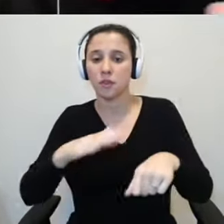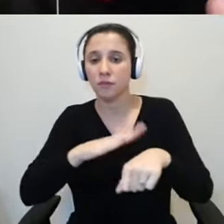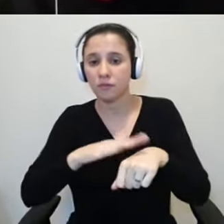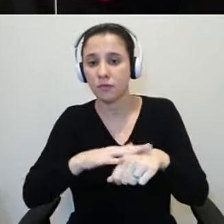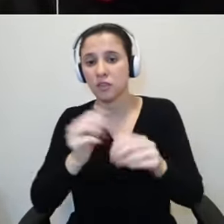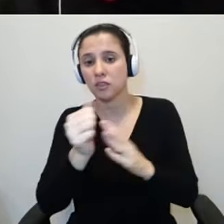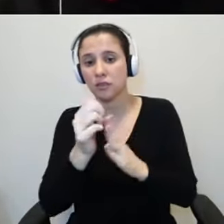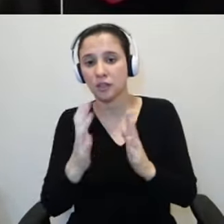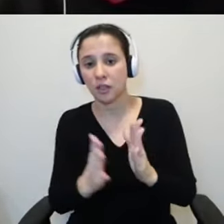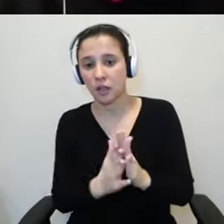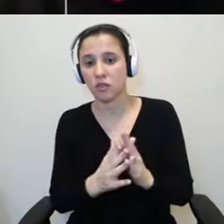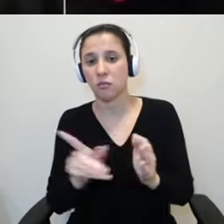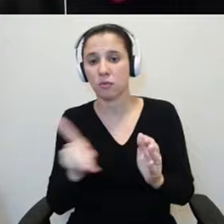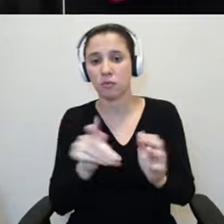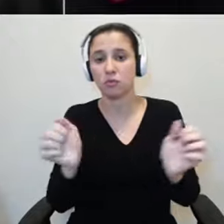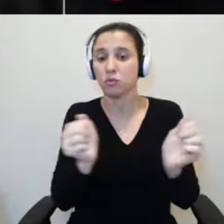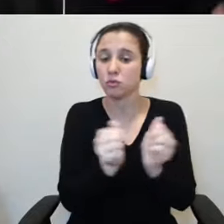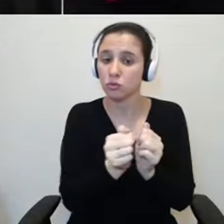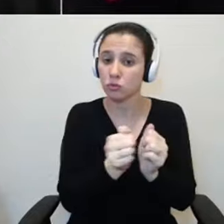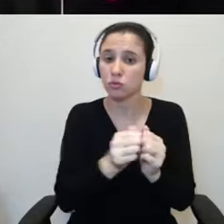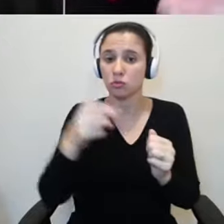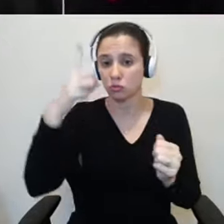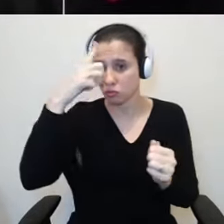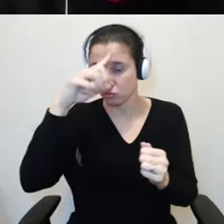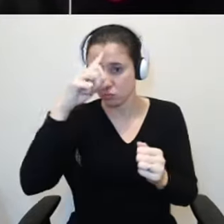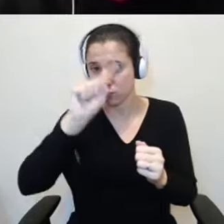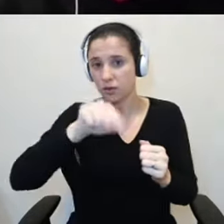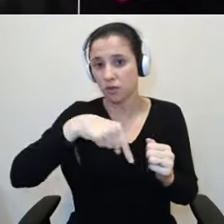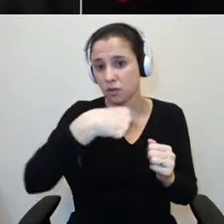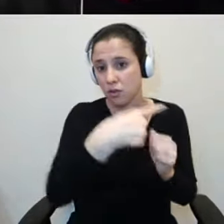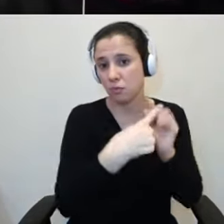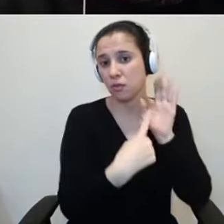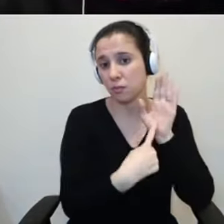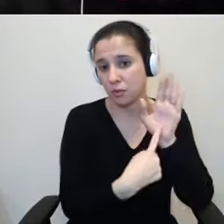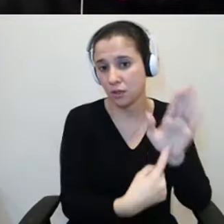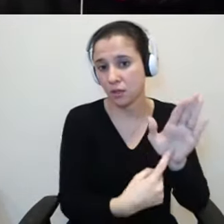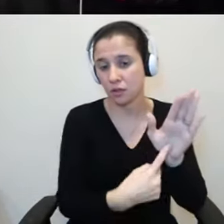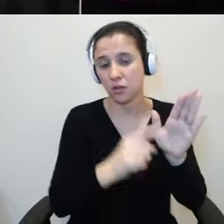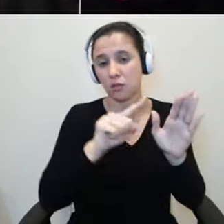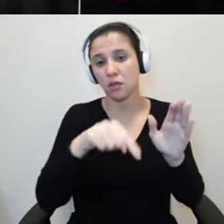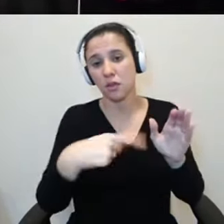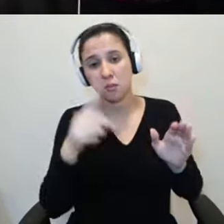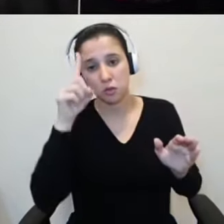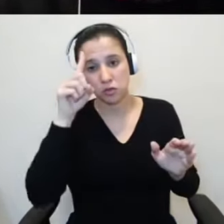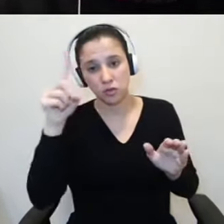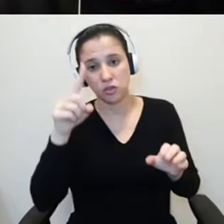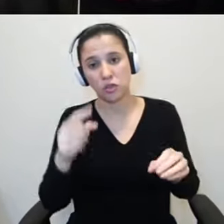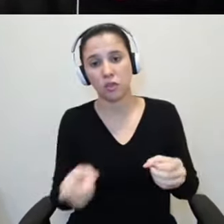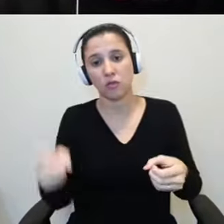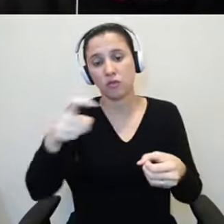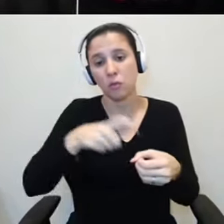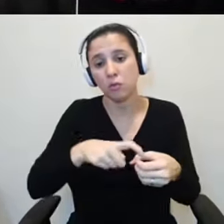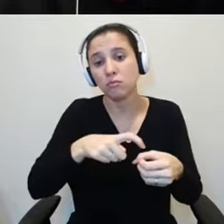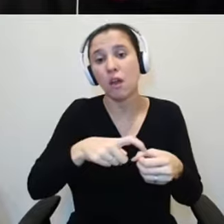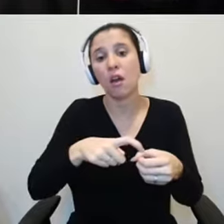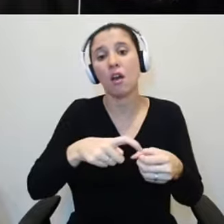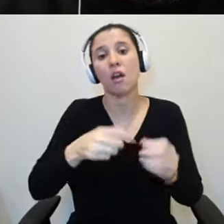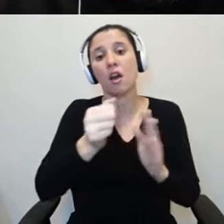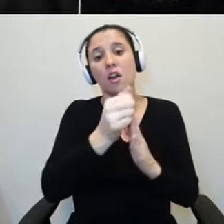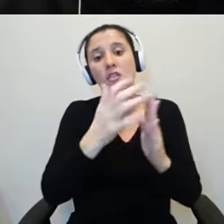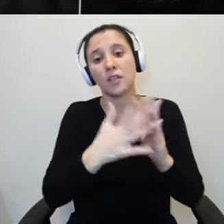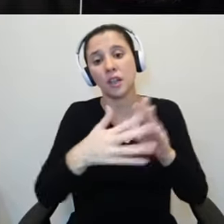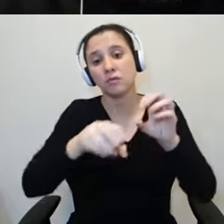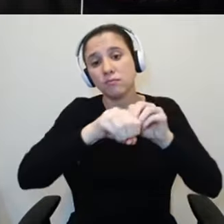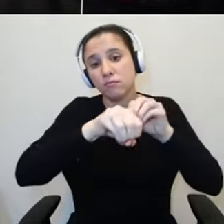sim estabelecer datas específicas, vamos dizer assim, para vocês retornarem às atividades. Mas aqui,